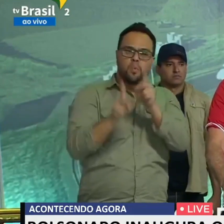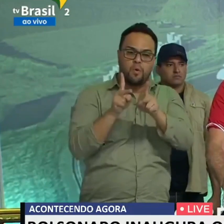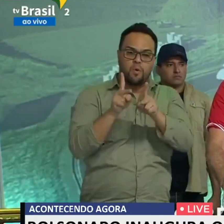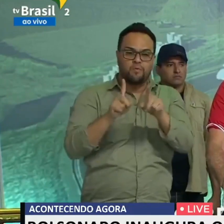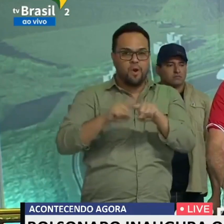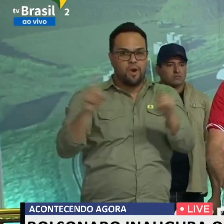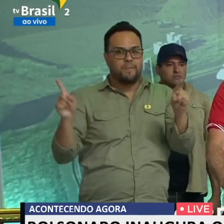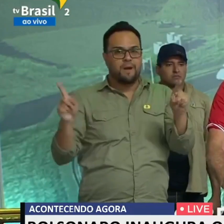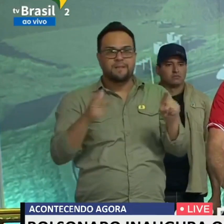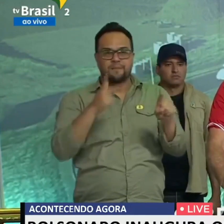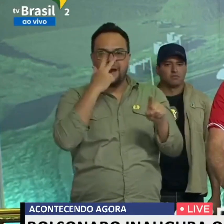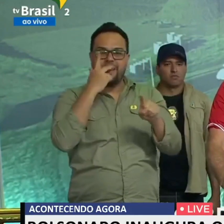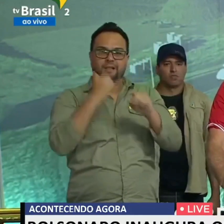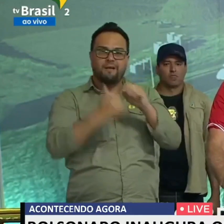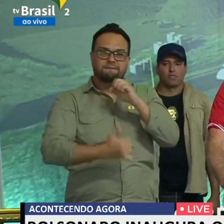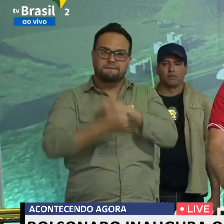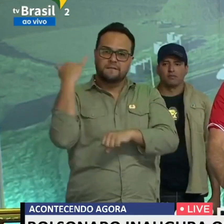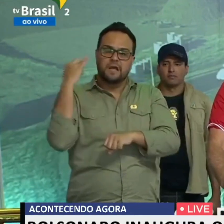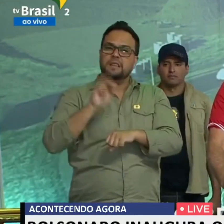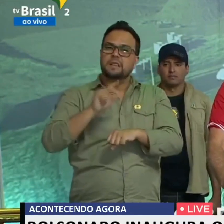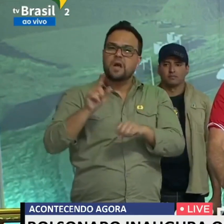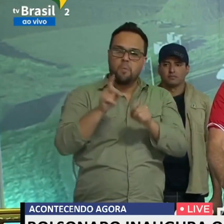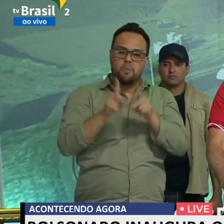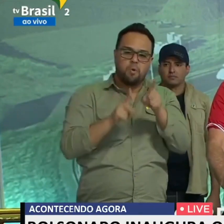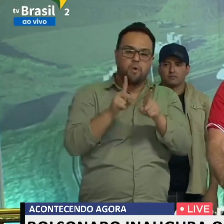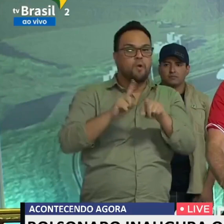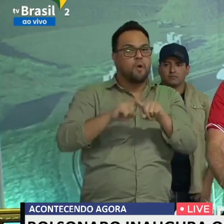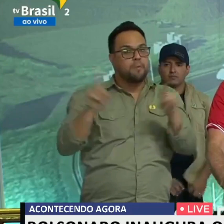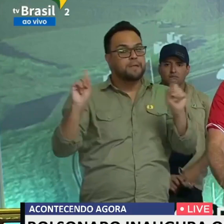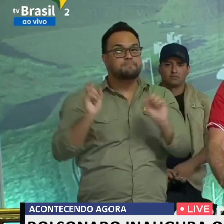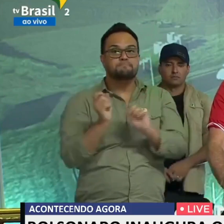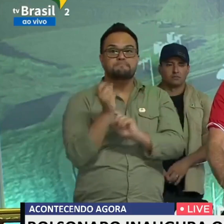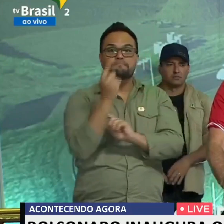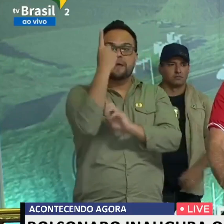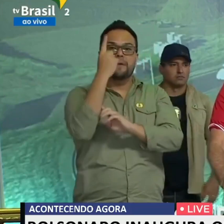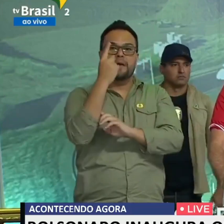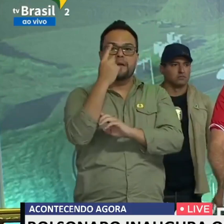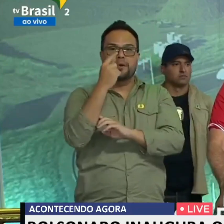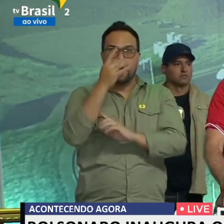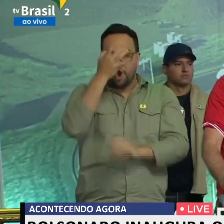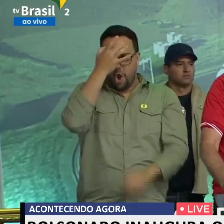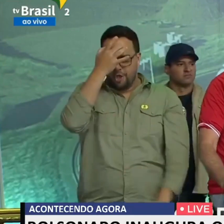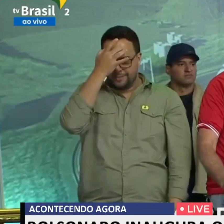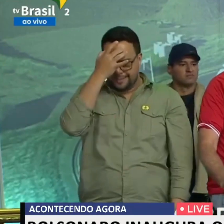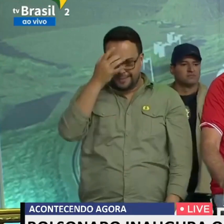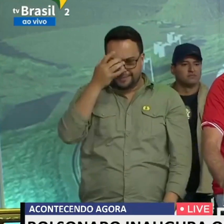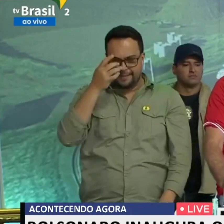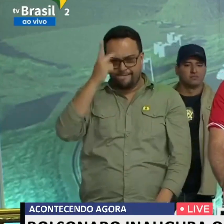estaria traindo, não o povo, estaria traindo, em primeiro lugar, a minha consciência.